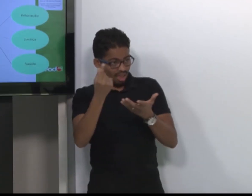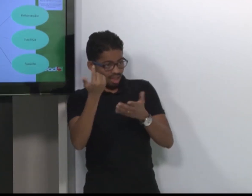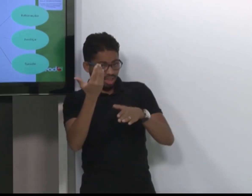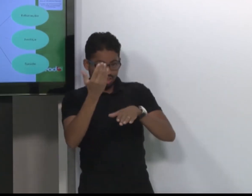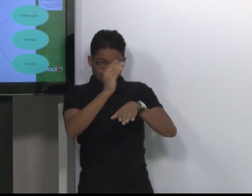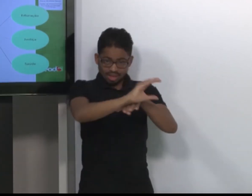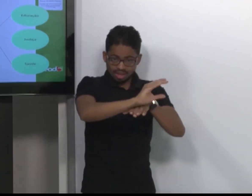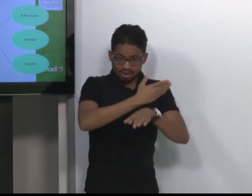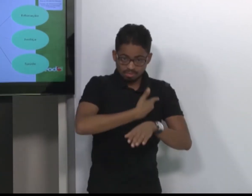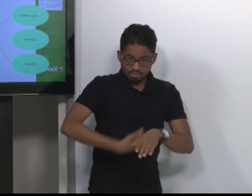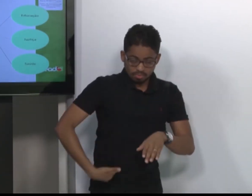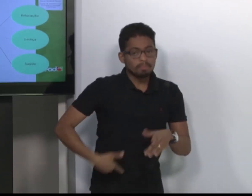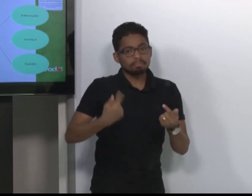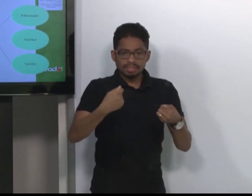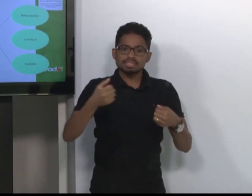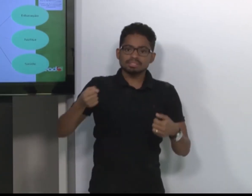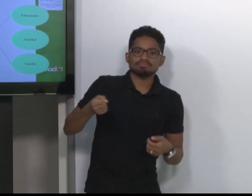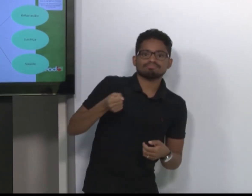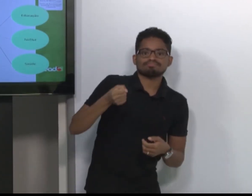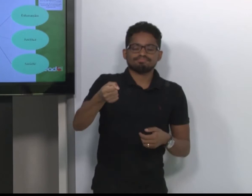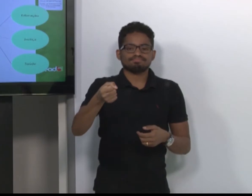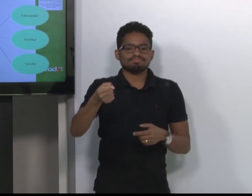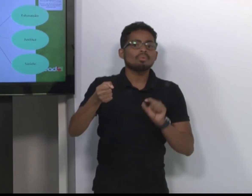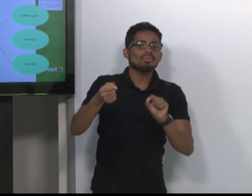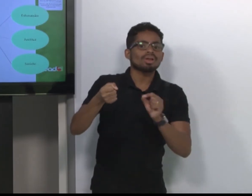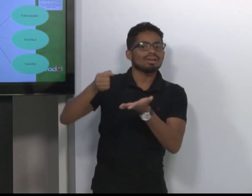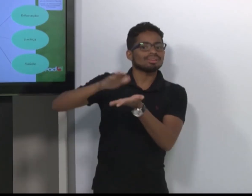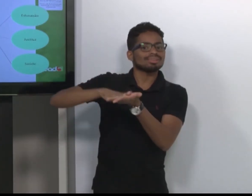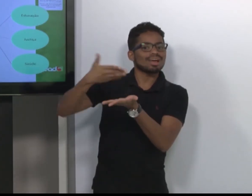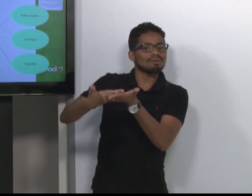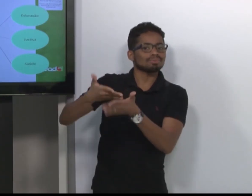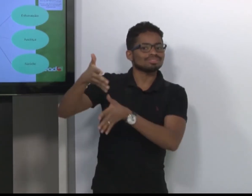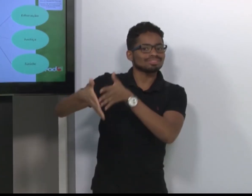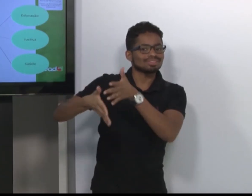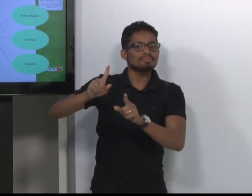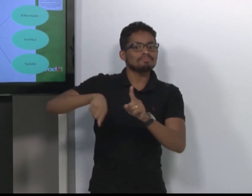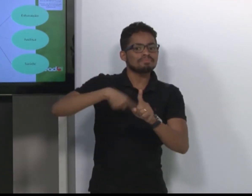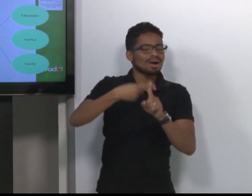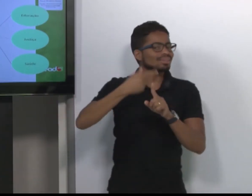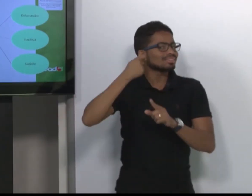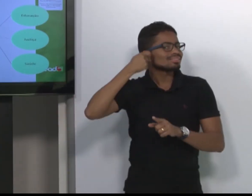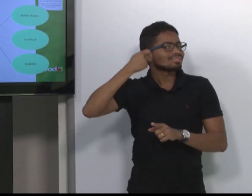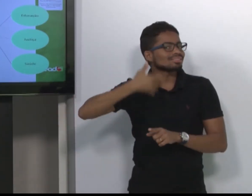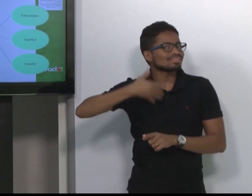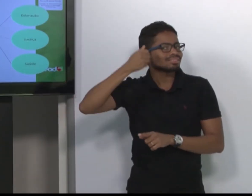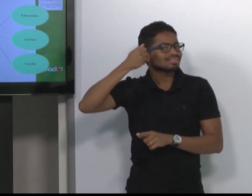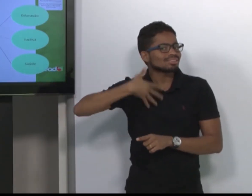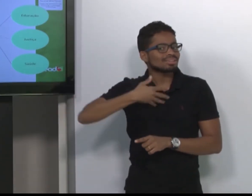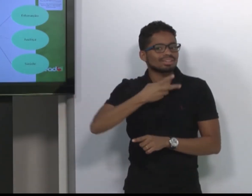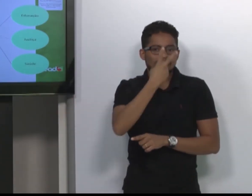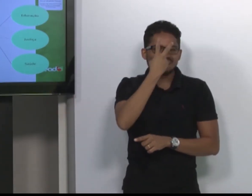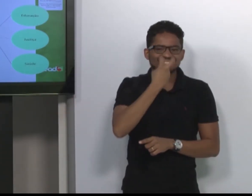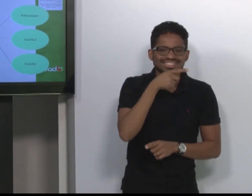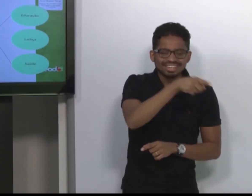uma lei que garante a tradução em língua de sinais e também a